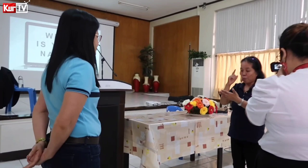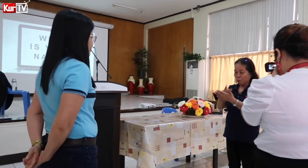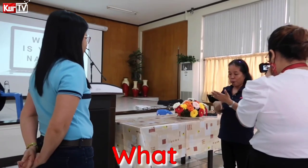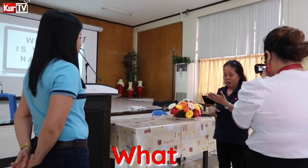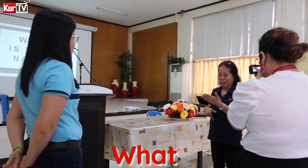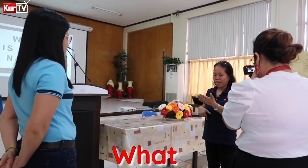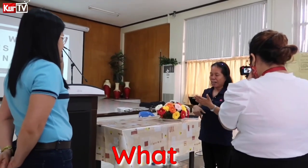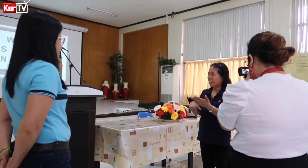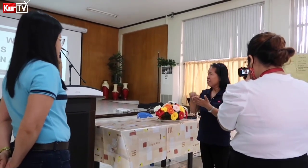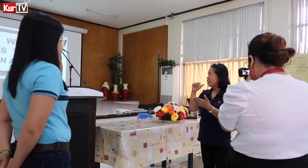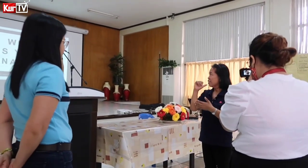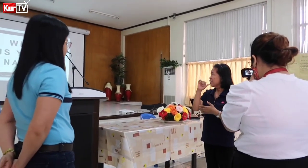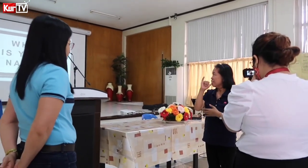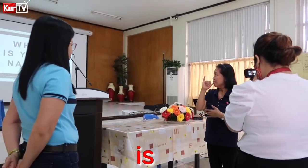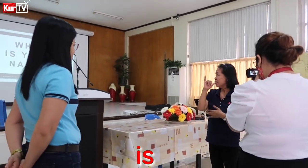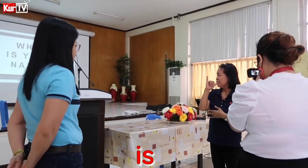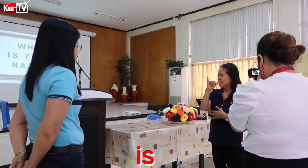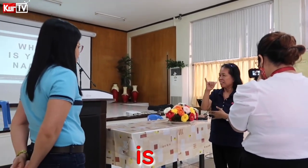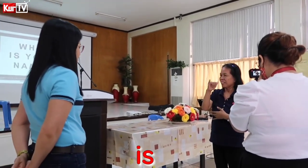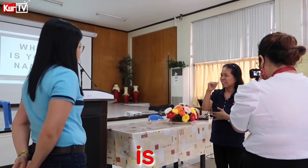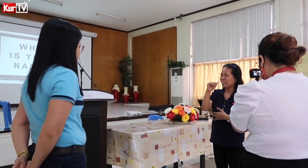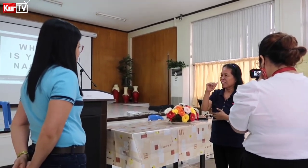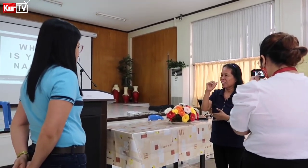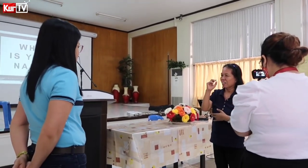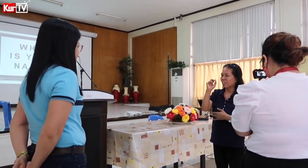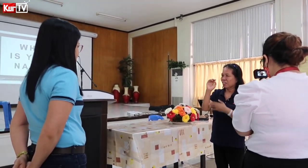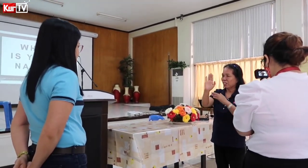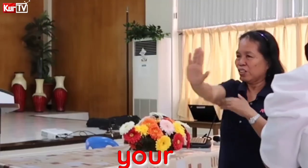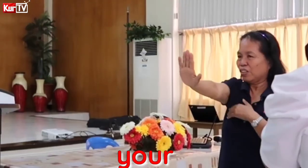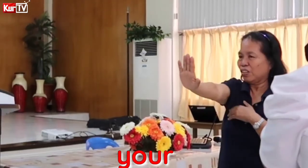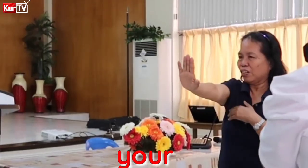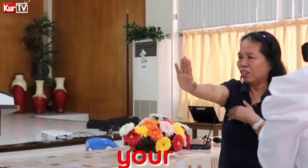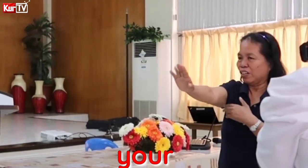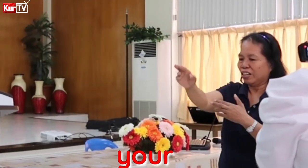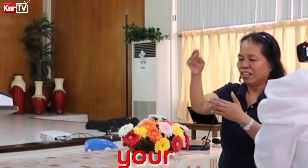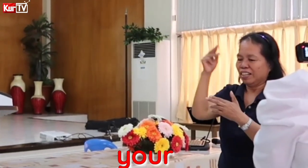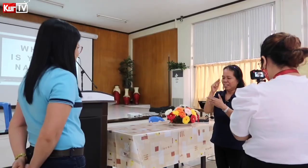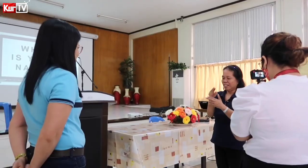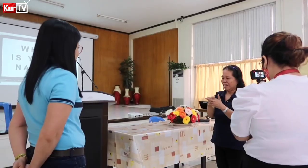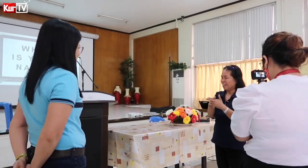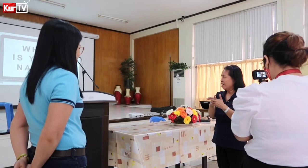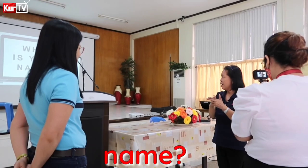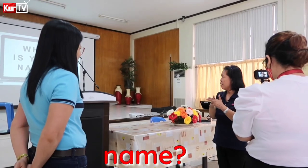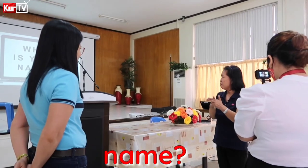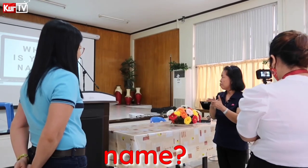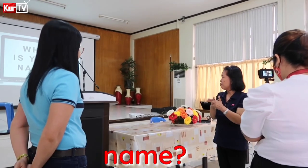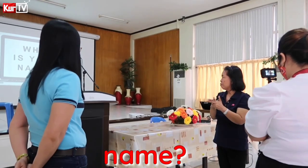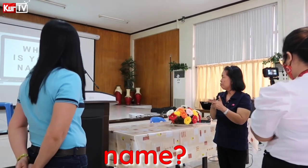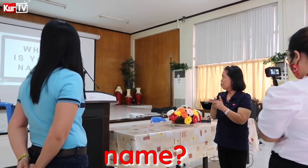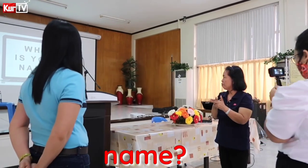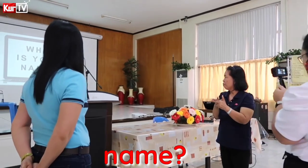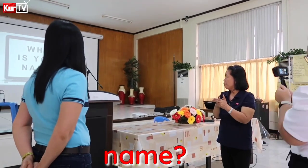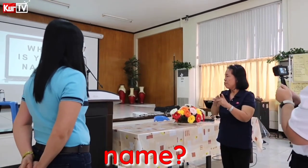Isa lang. What is your name? Then, question mark.